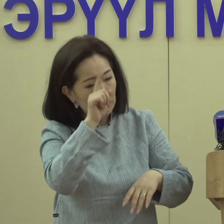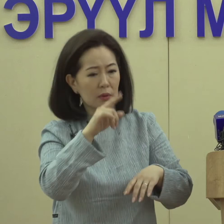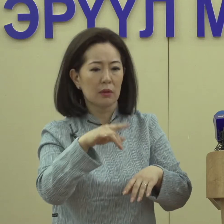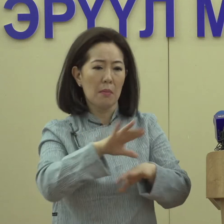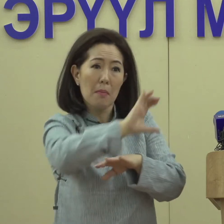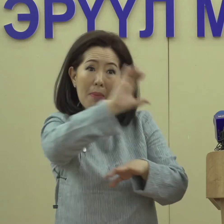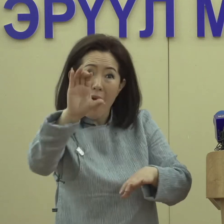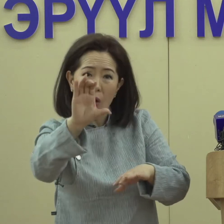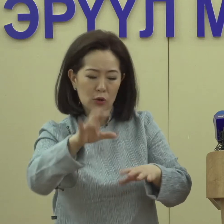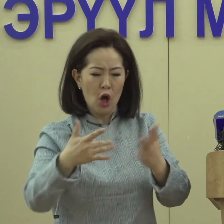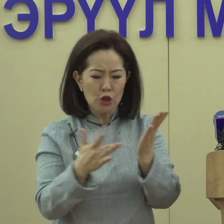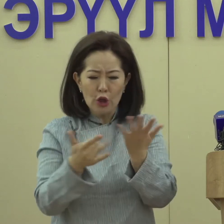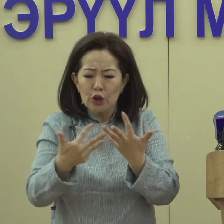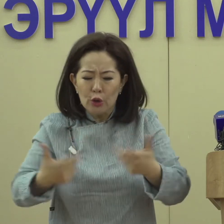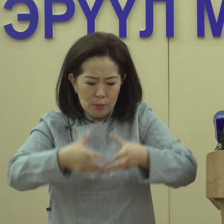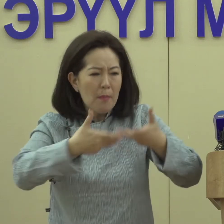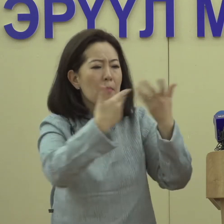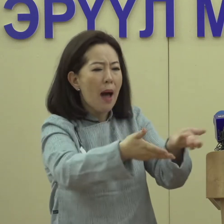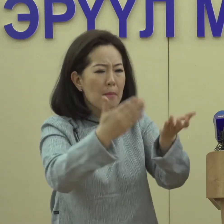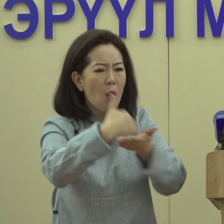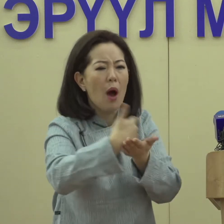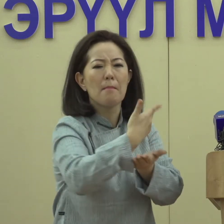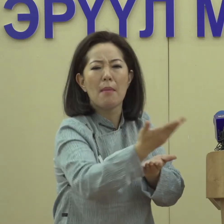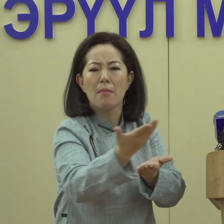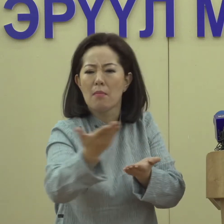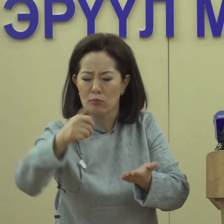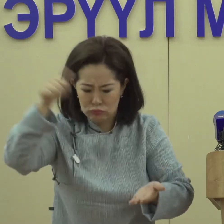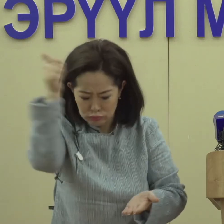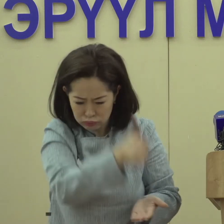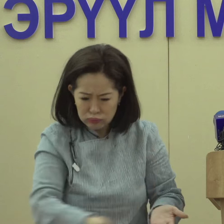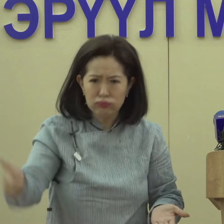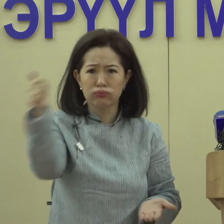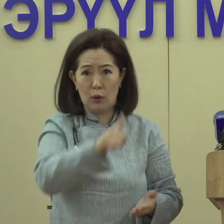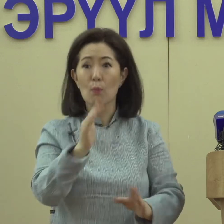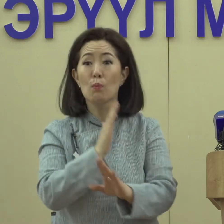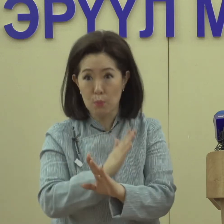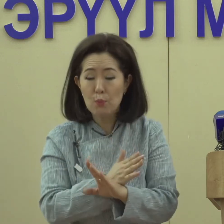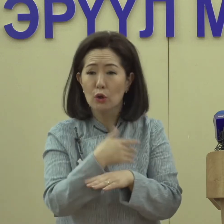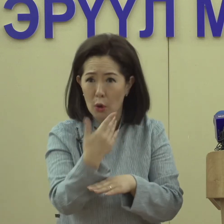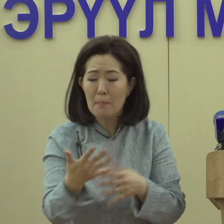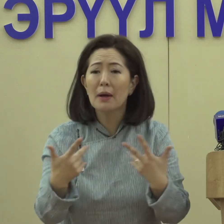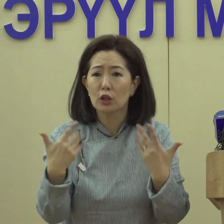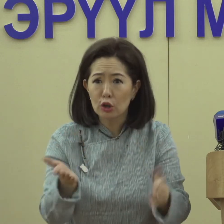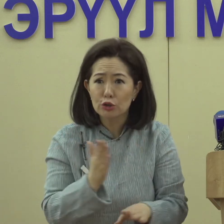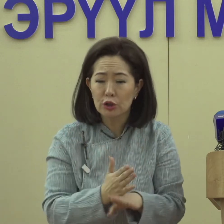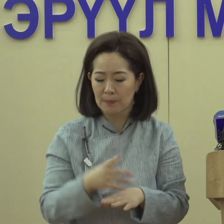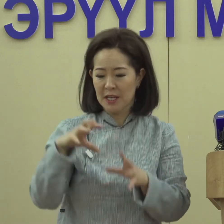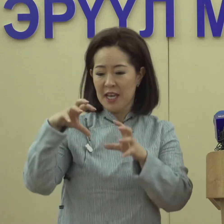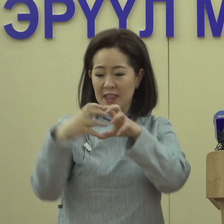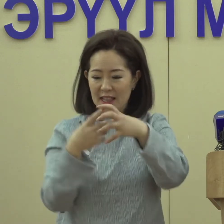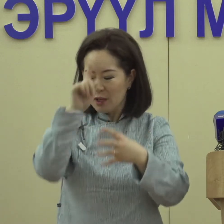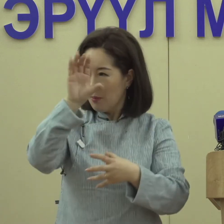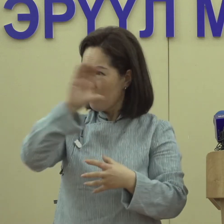байгууллагуудад бол энэ тоног төхөөрөмж бол бүрэн хуваарлагдлаа. За Дэлхийн эрүүл мэндийн байгууллагын зөвлөхөд өчигдөр Сэлэнгэ